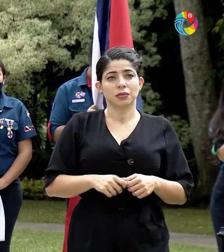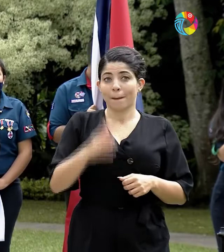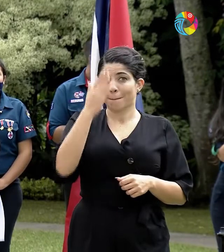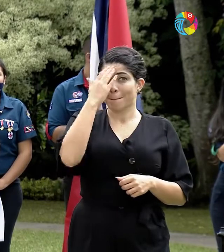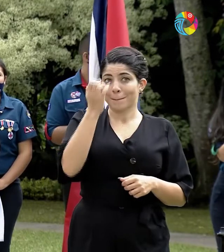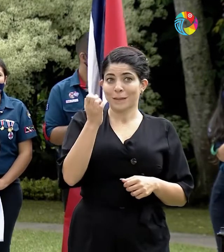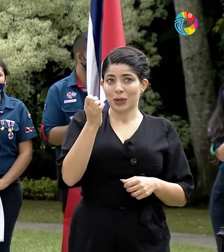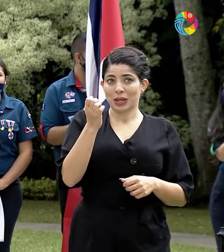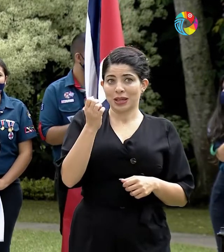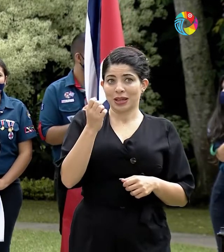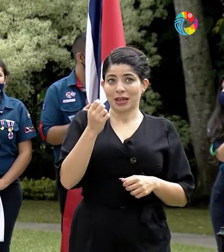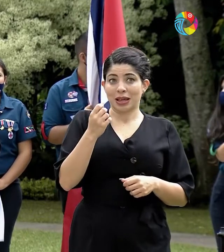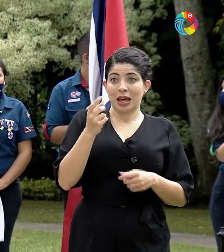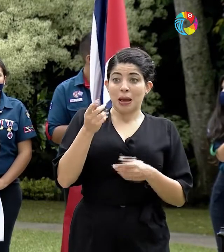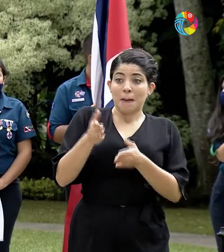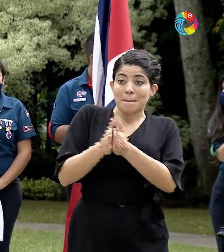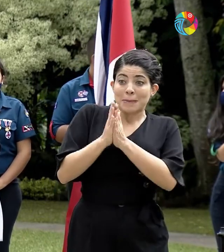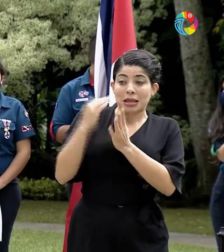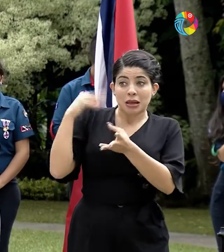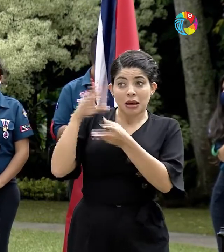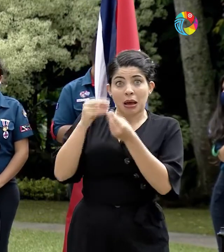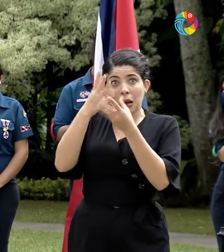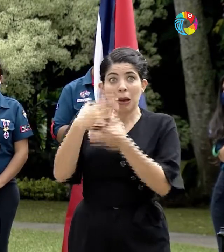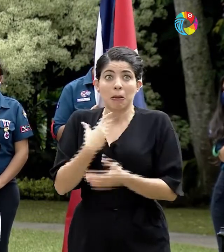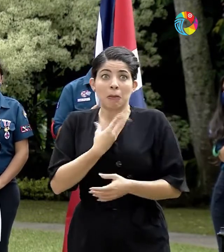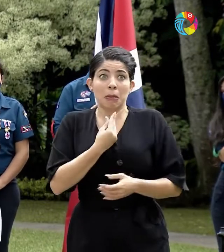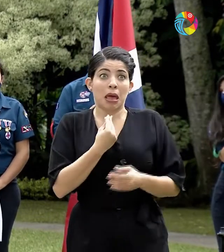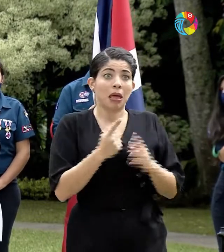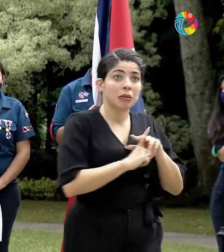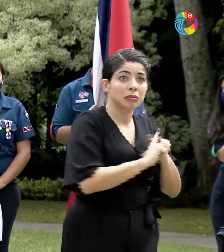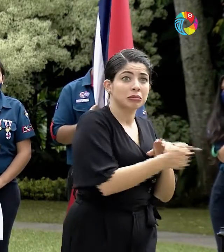Porque no le rehuimos a dar cuentas.